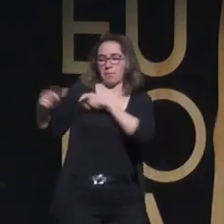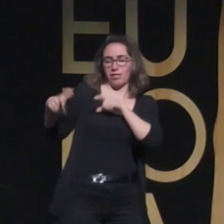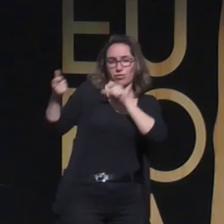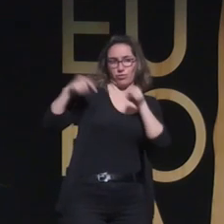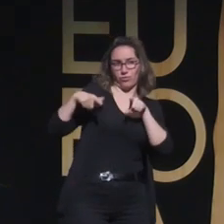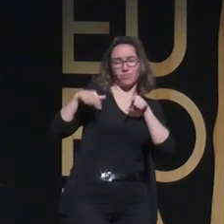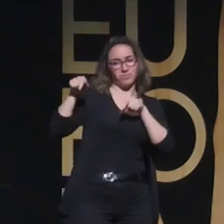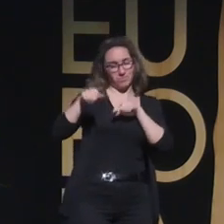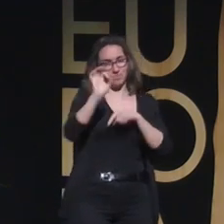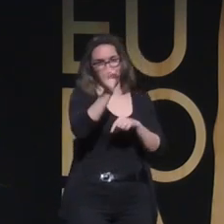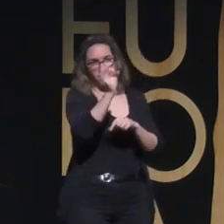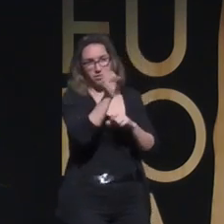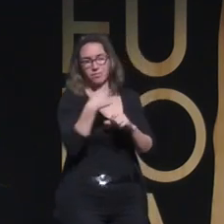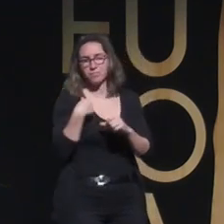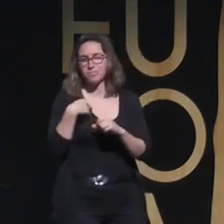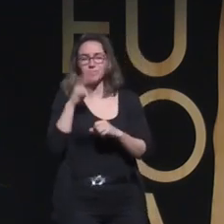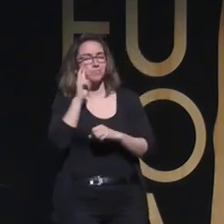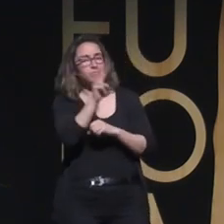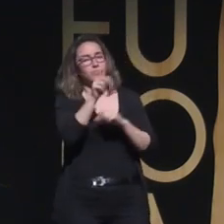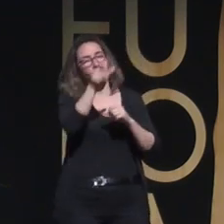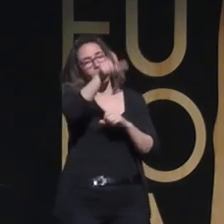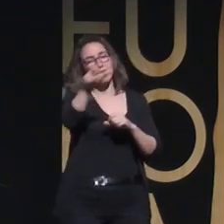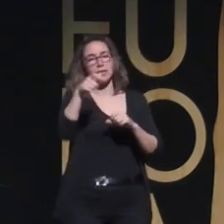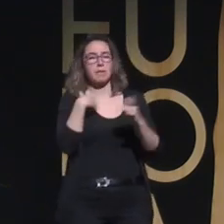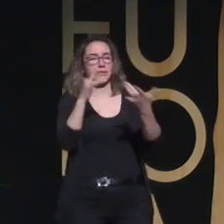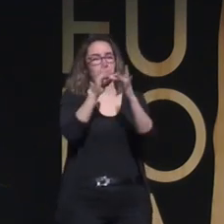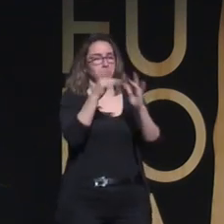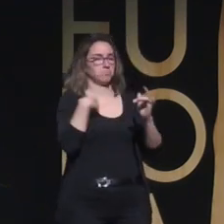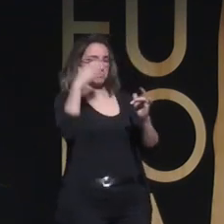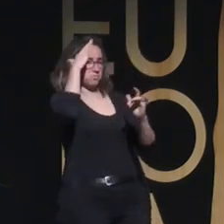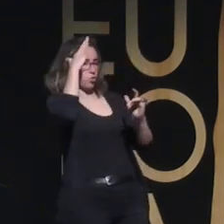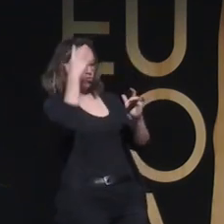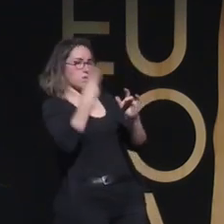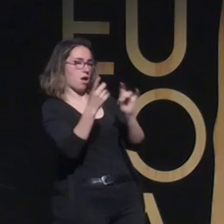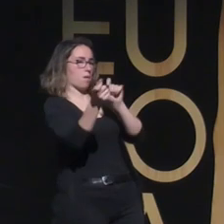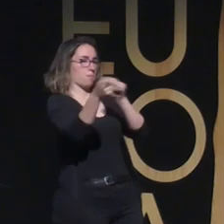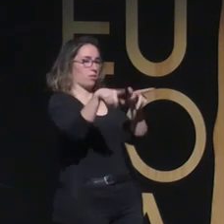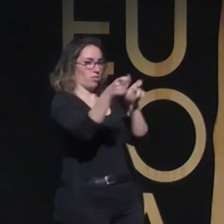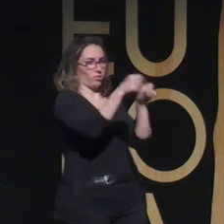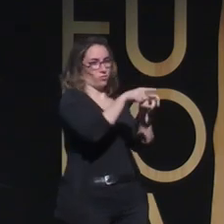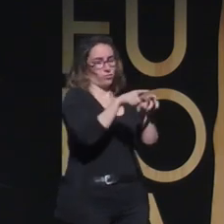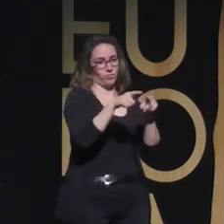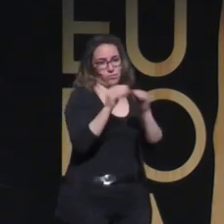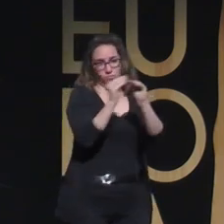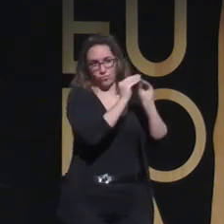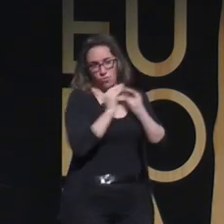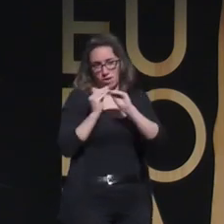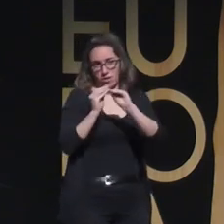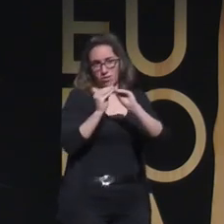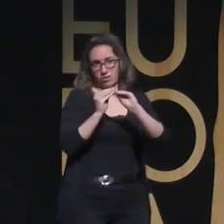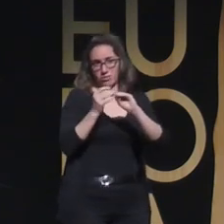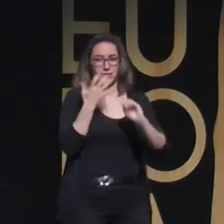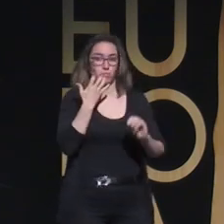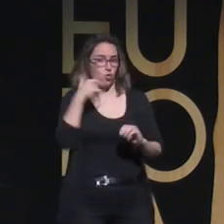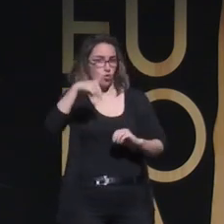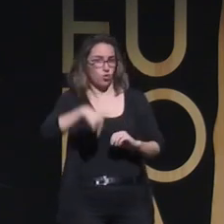creo que también te acabas rodeando un poco de gente que va un poco más en tu onda y que va compartiendo ese rollo, ¿no? Por ejemplo, es esto. O sea, que hoy, sábado